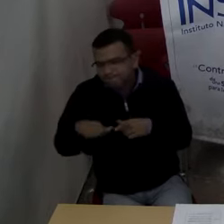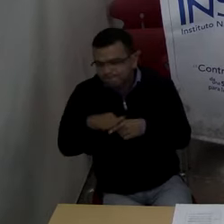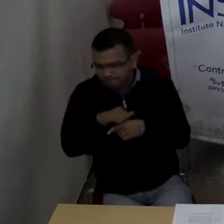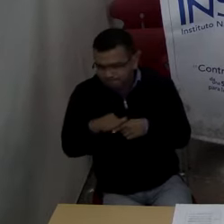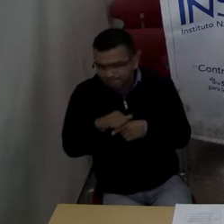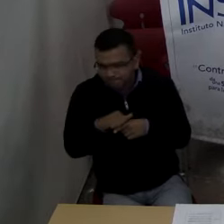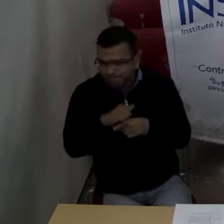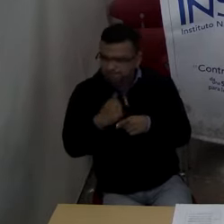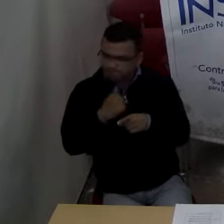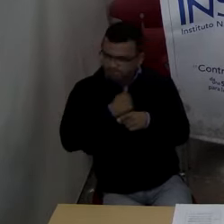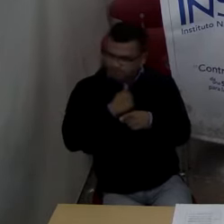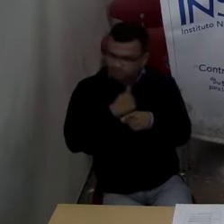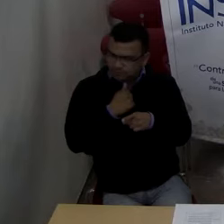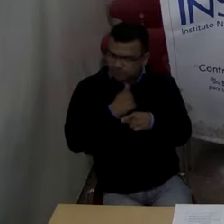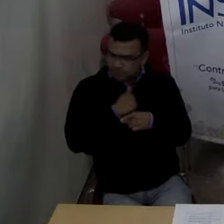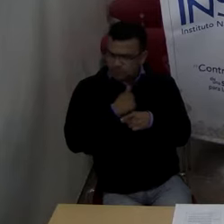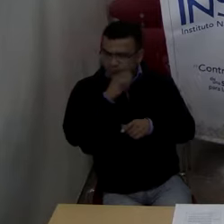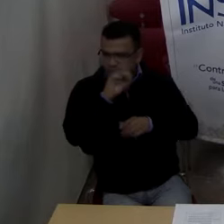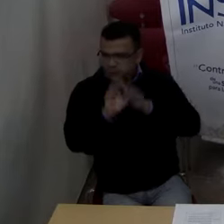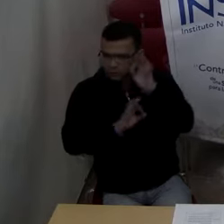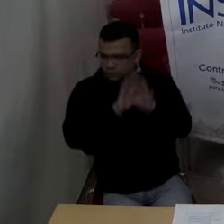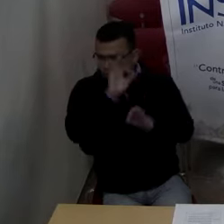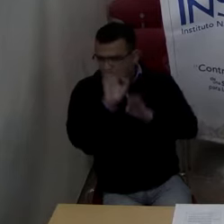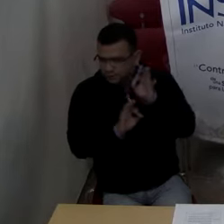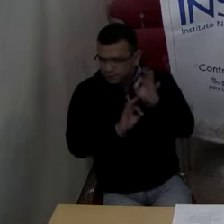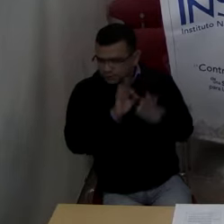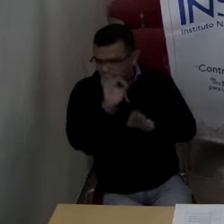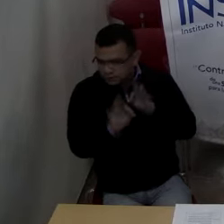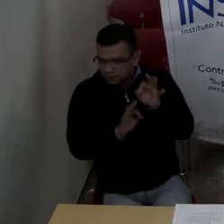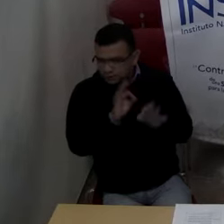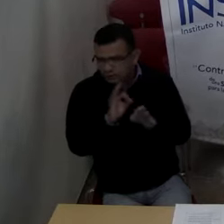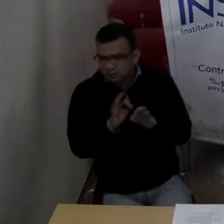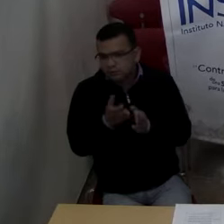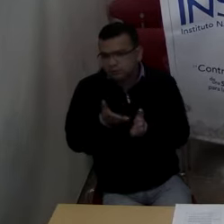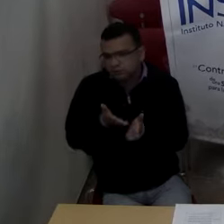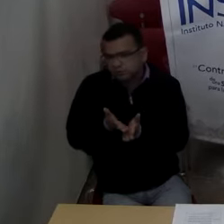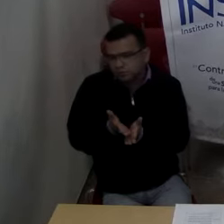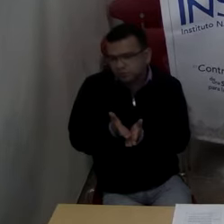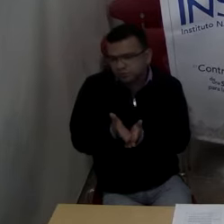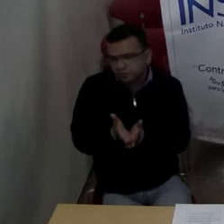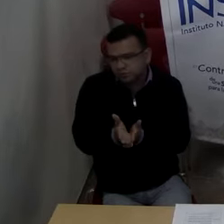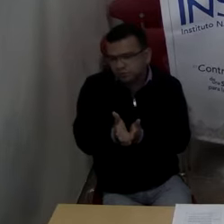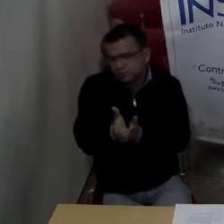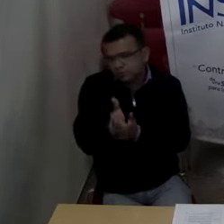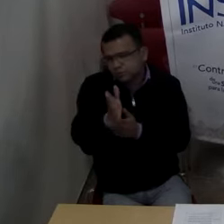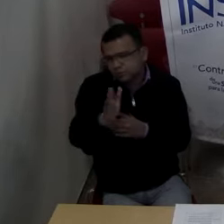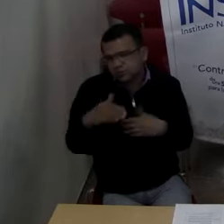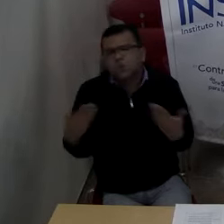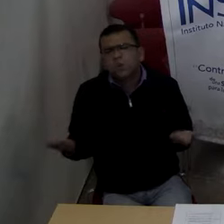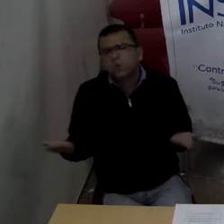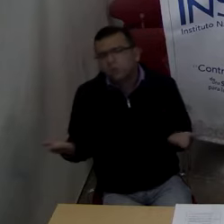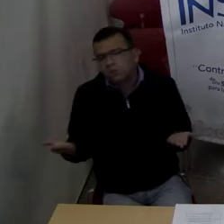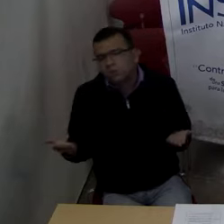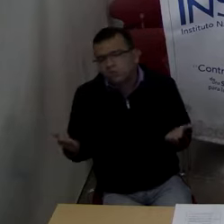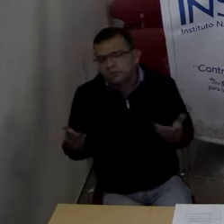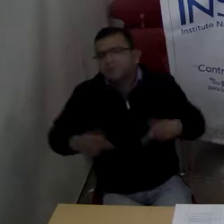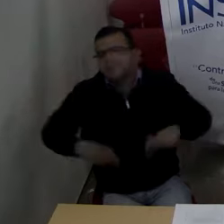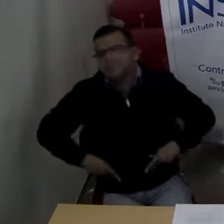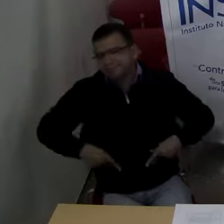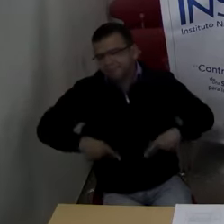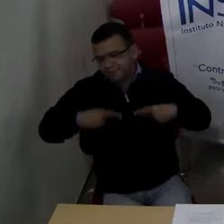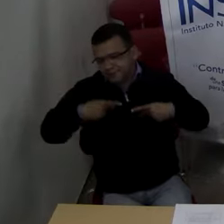vida. ¿Cuándo? Durante todo el ciclo de vida, inclusive